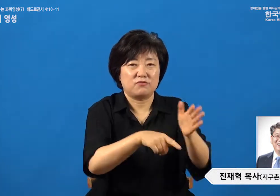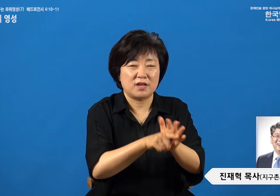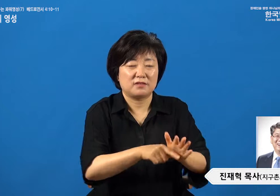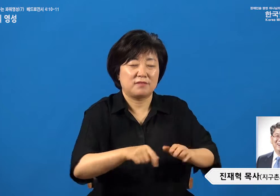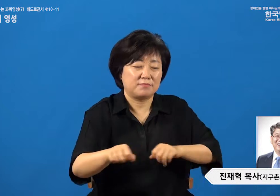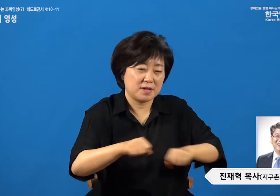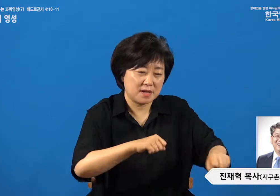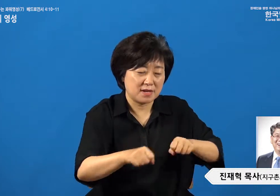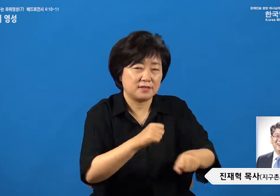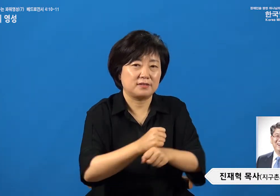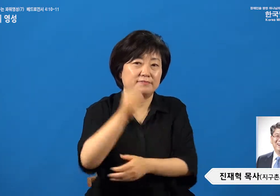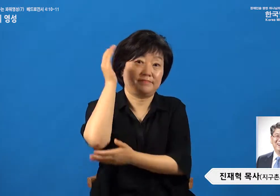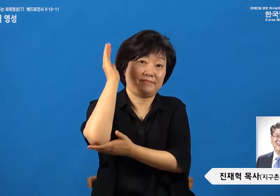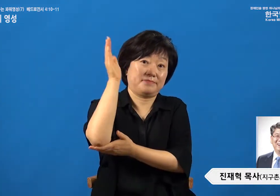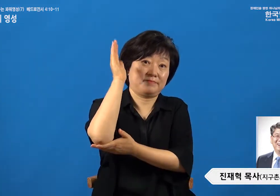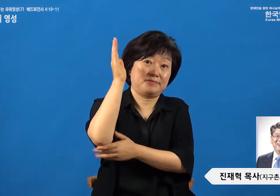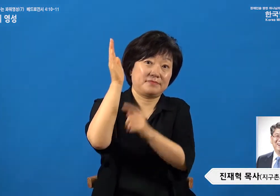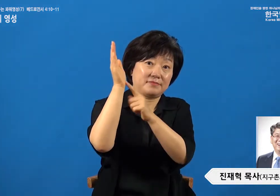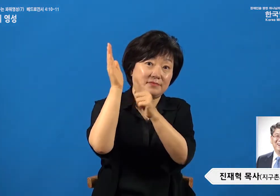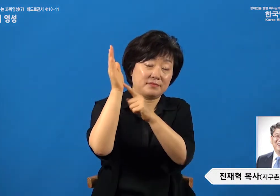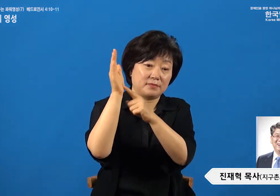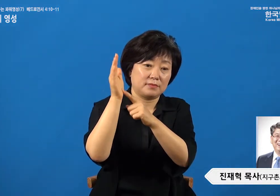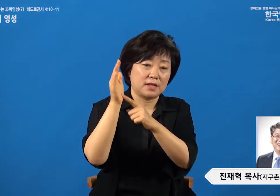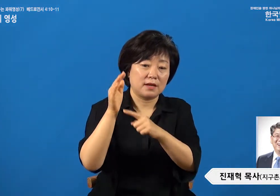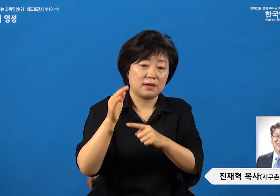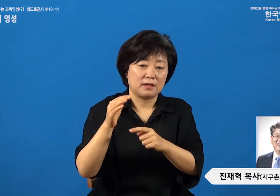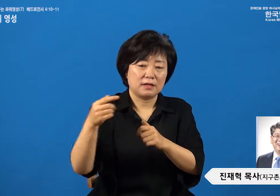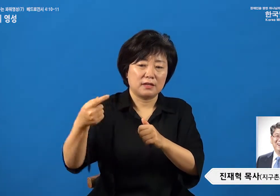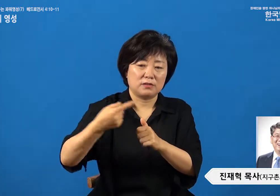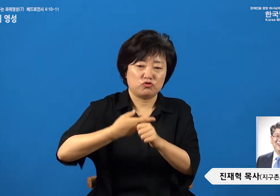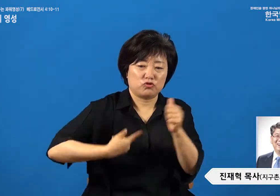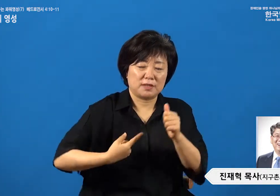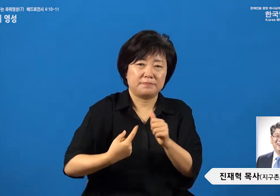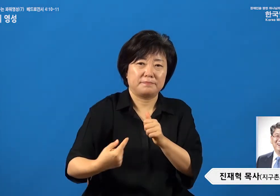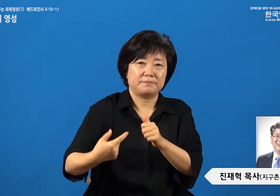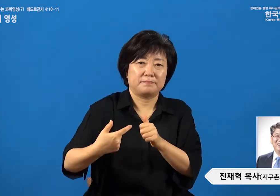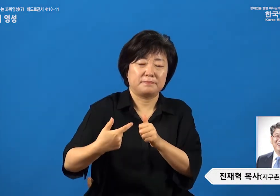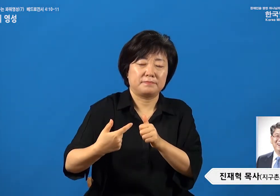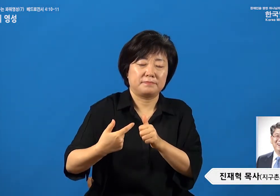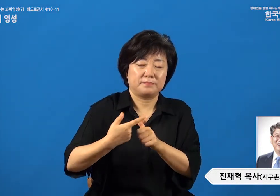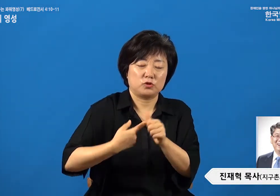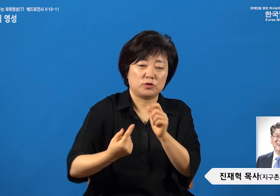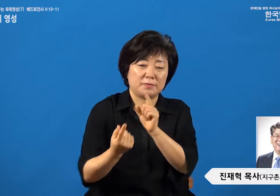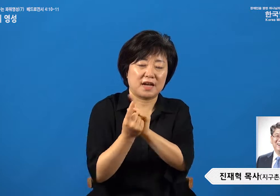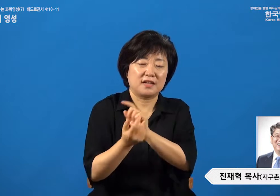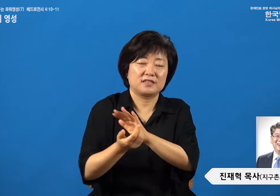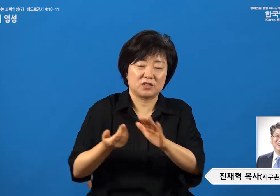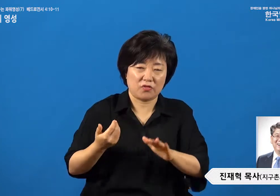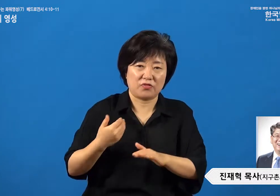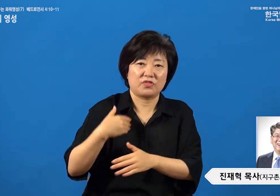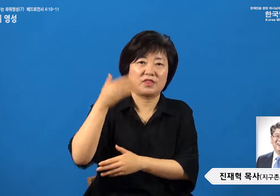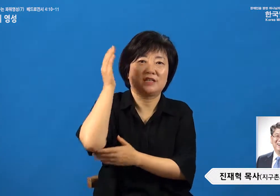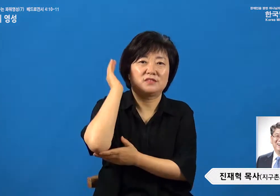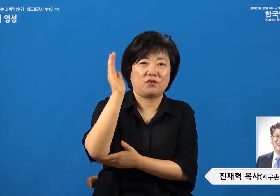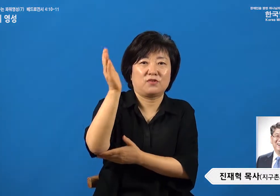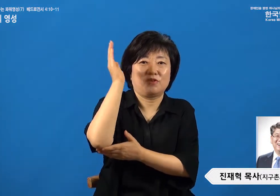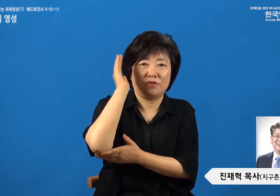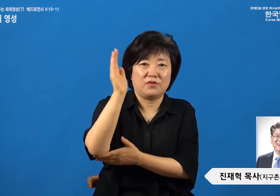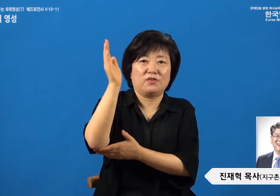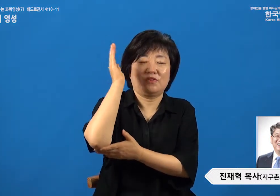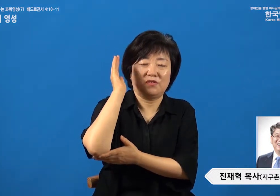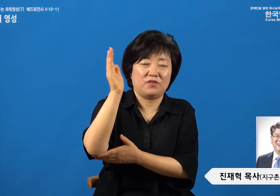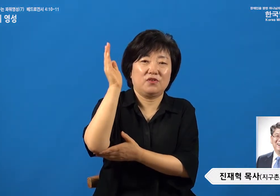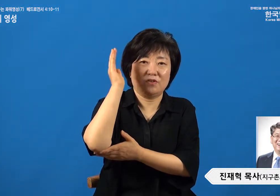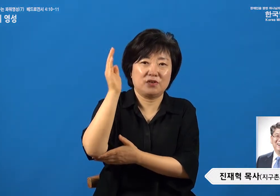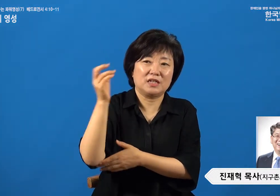그의 마지막 설교에서 나타난 장면을 그의 장례식에 그의 아내의 요청에 의해서 다시